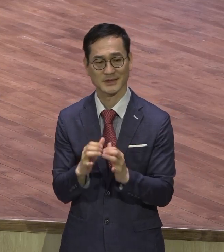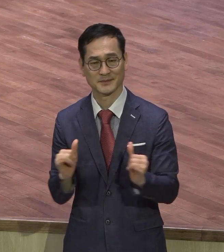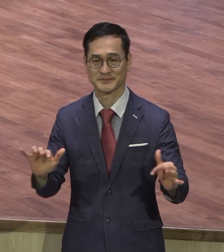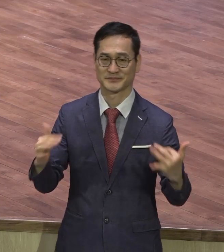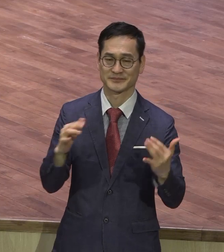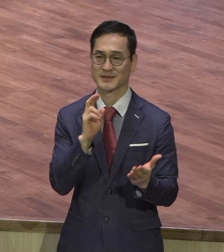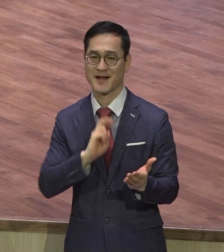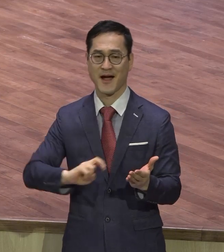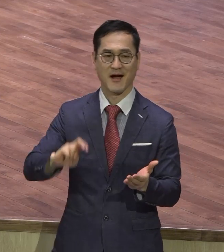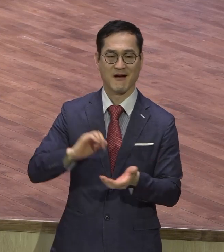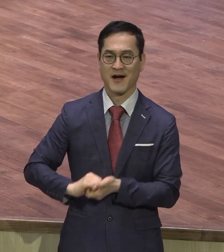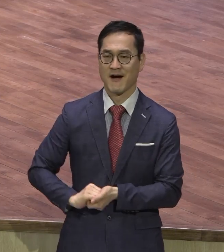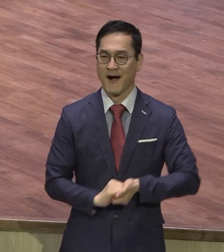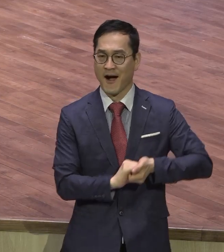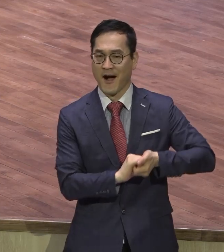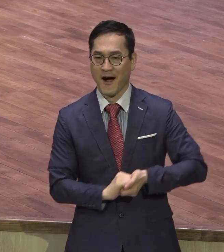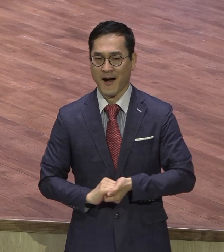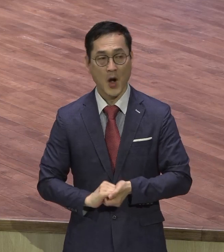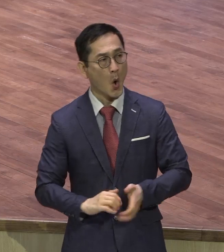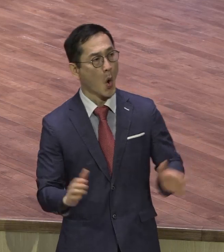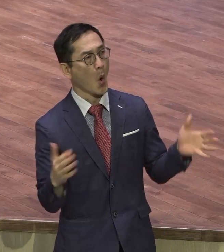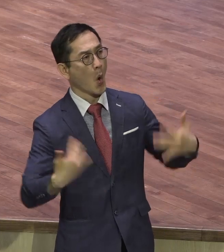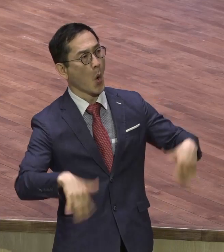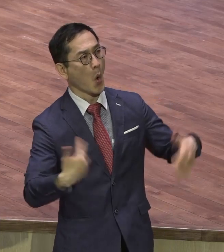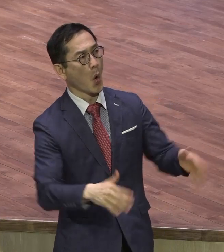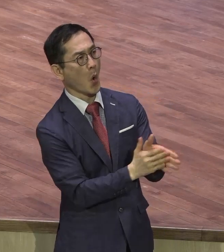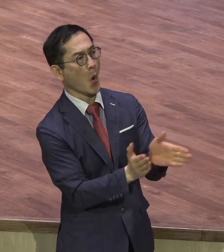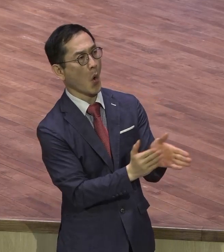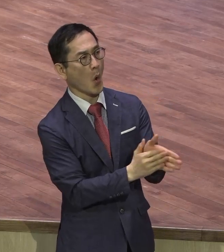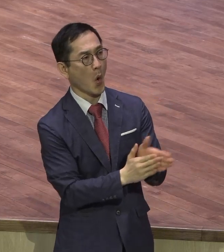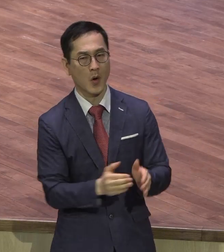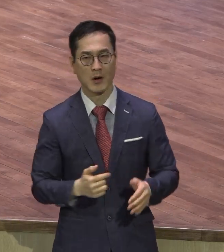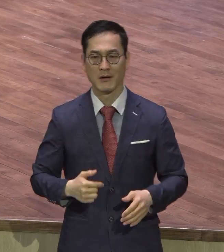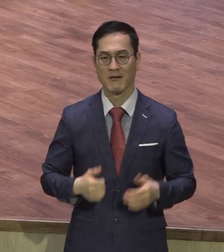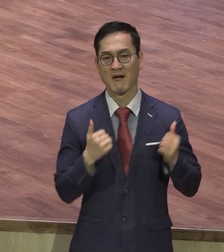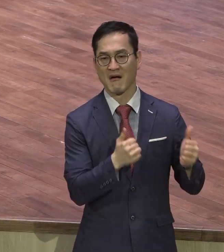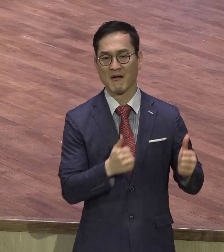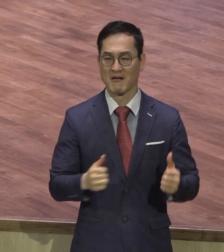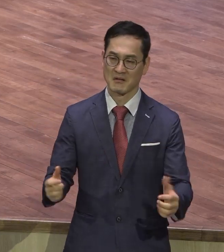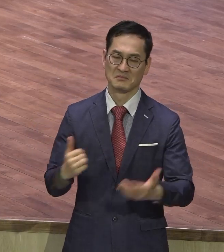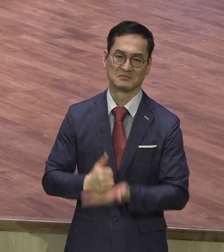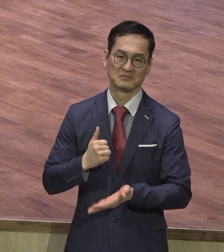아니요. 사람 앞에 내가 노래를 불러서 어떻게 평가를 받을까?